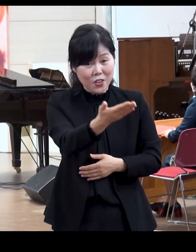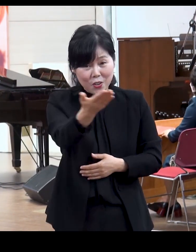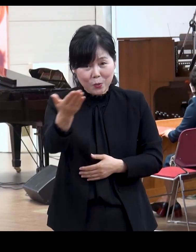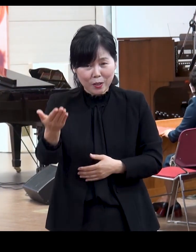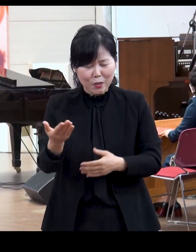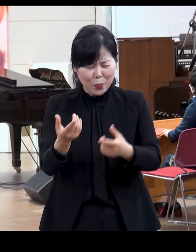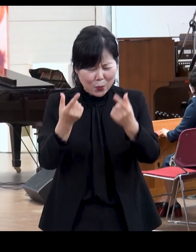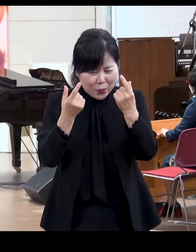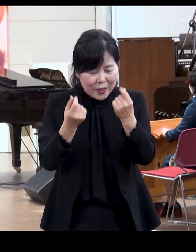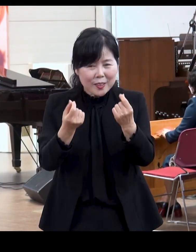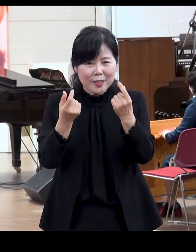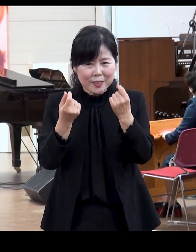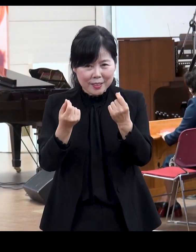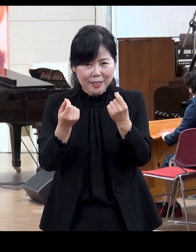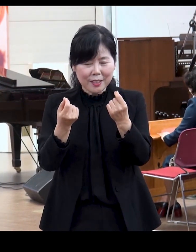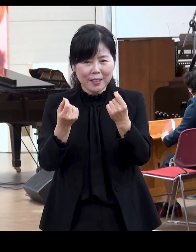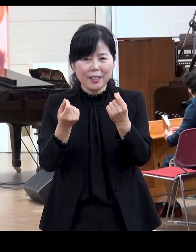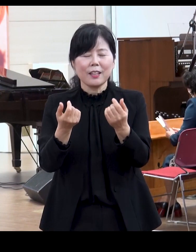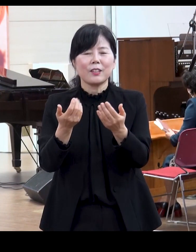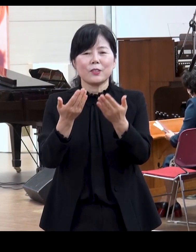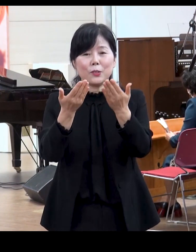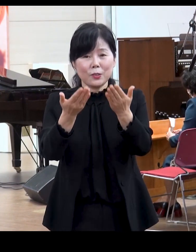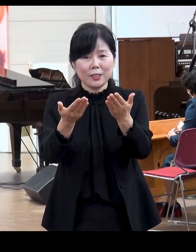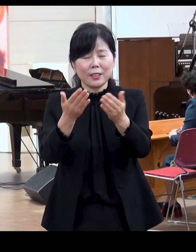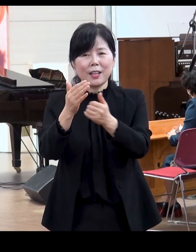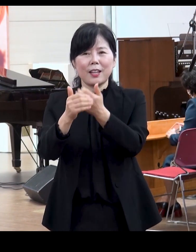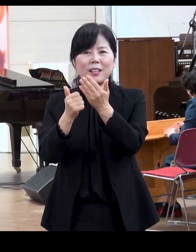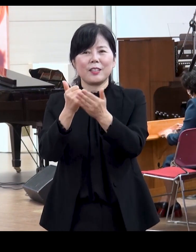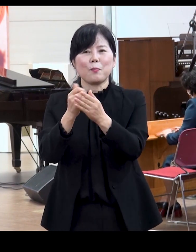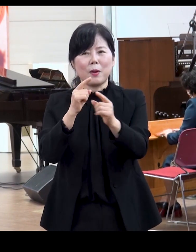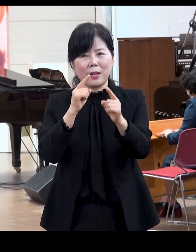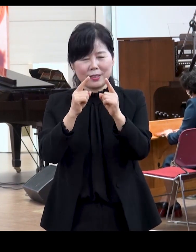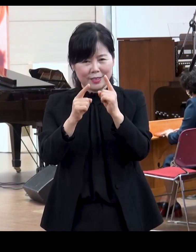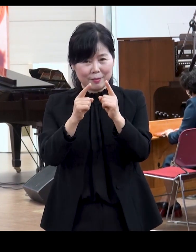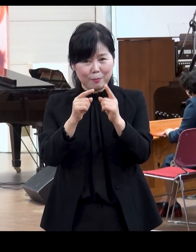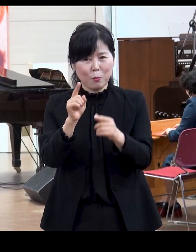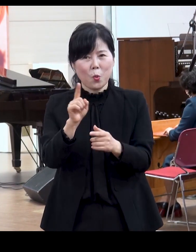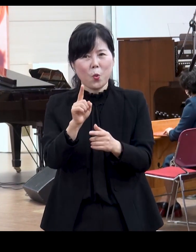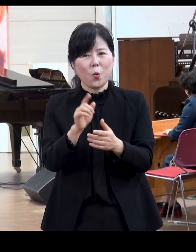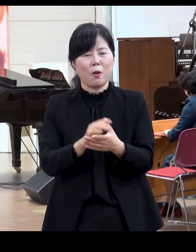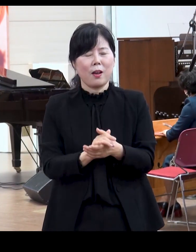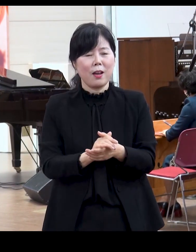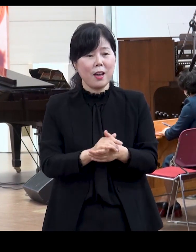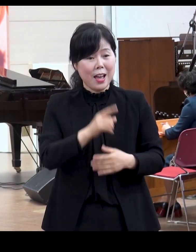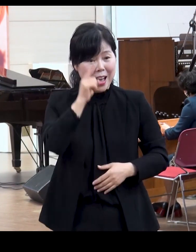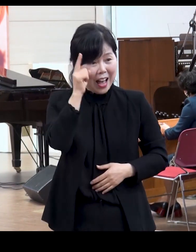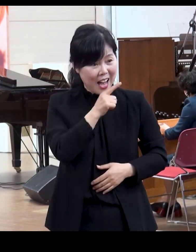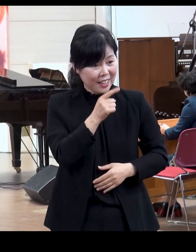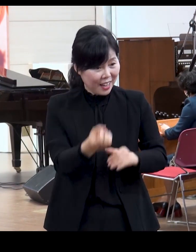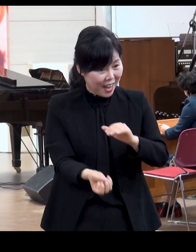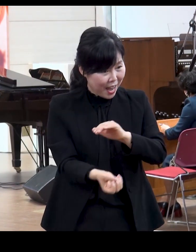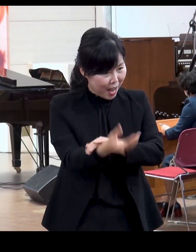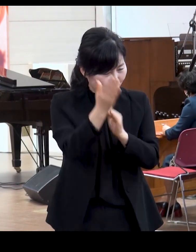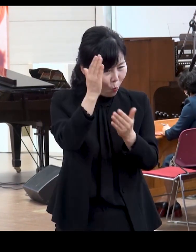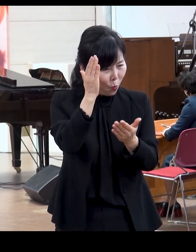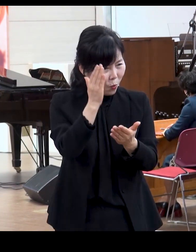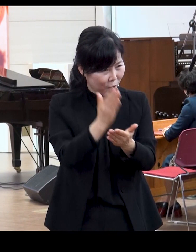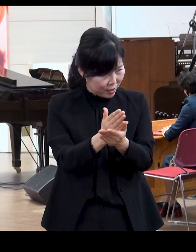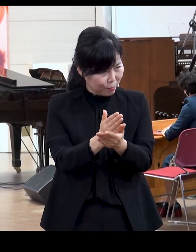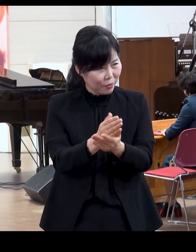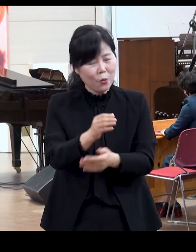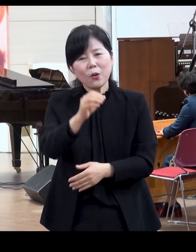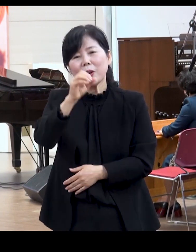그러나 여러분 모두에게 동일하게 주시는 성령의 말씀을 드립니다. 여러분, 악에게 지지